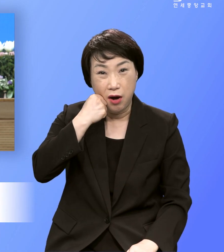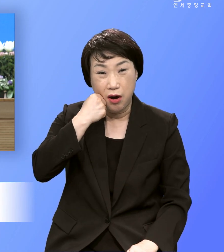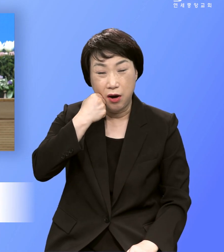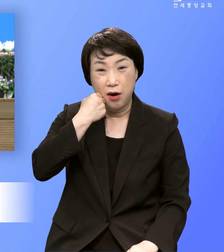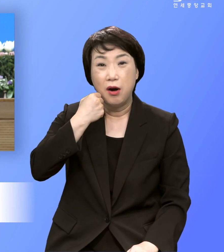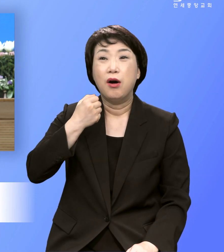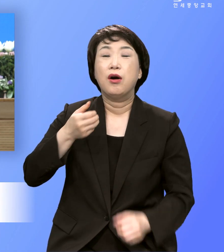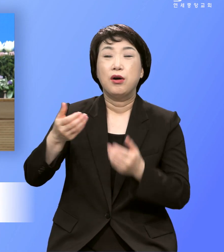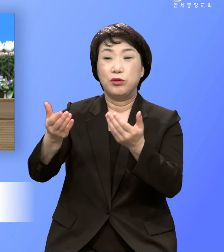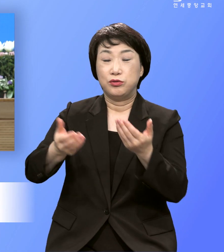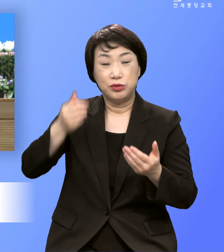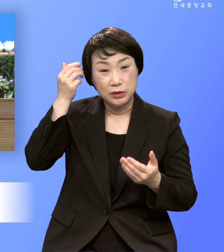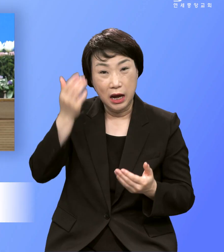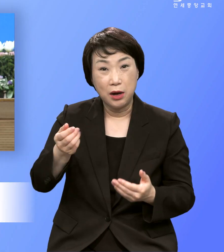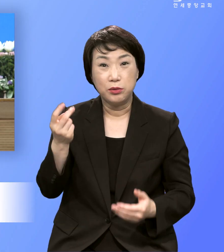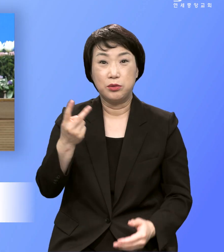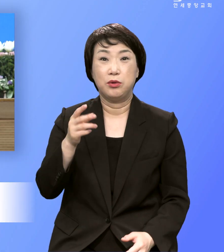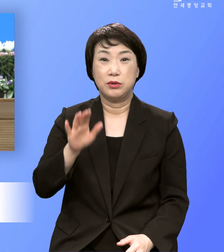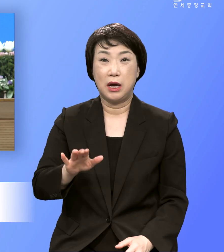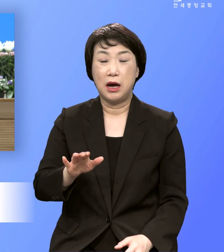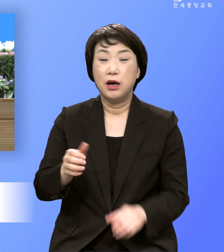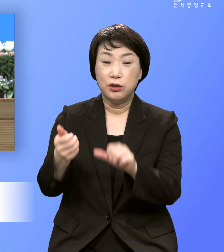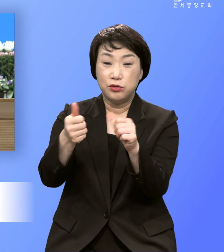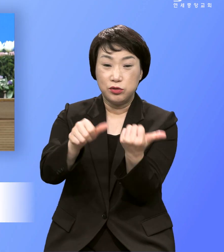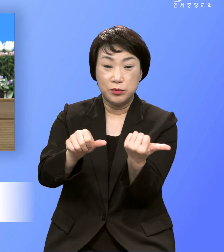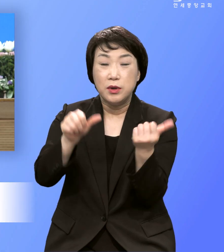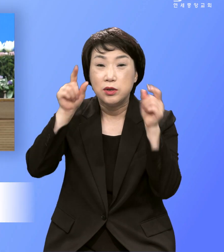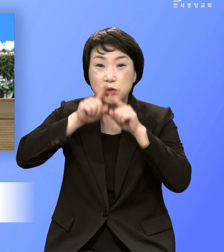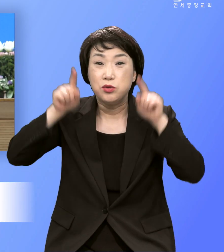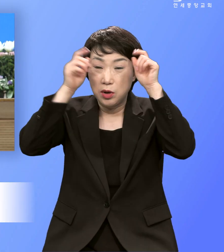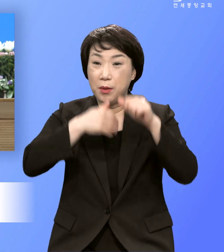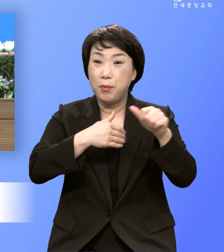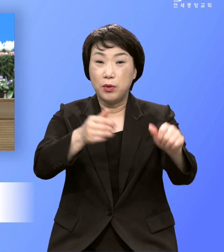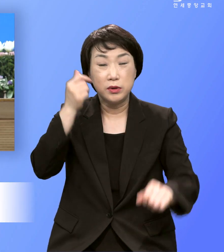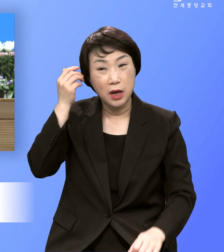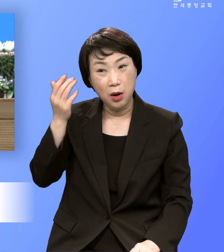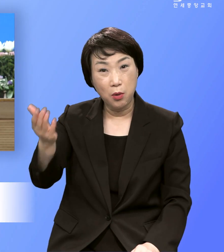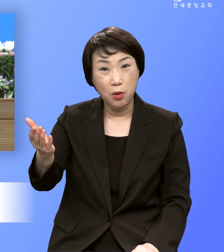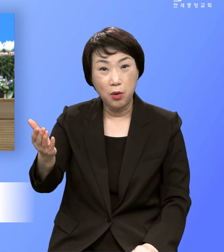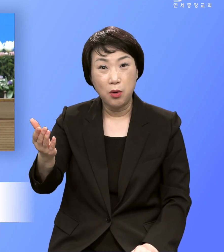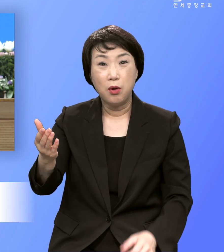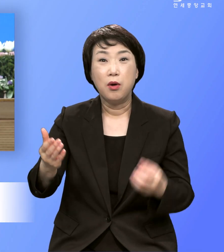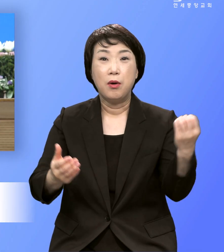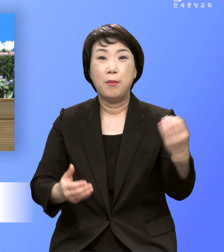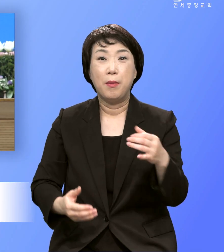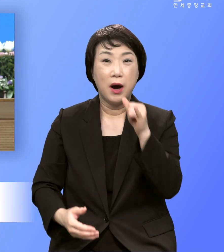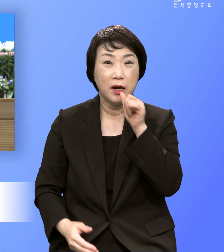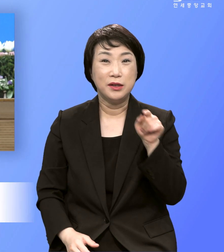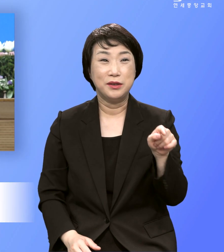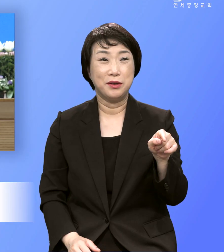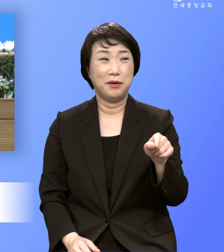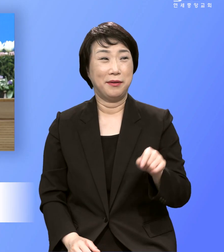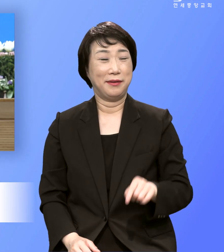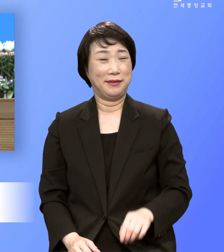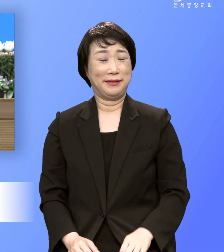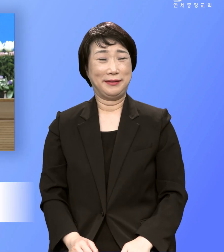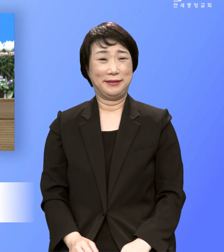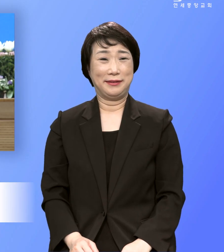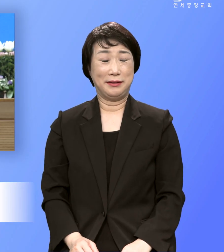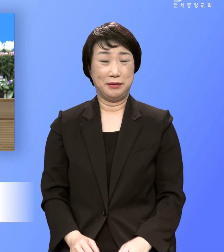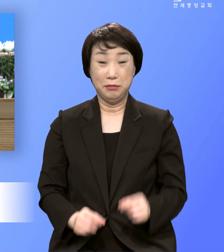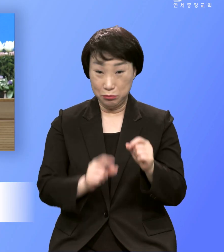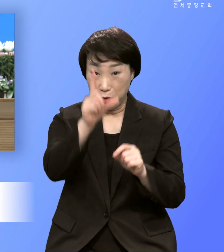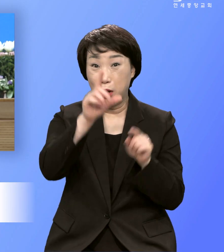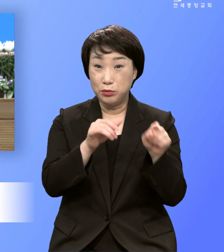하고 또 죽으면 지옥 보내는가 그렇게 말하는 사람들이